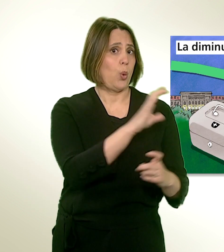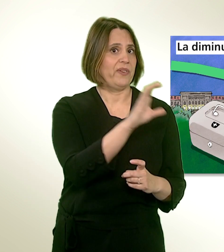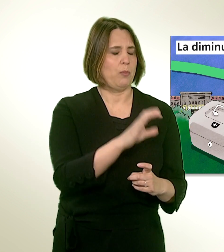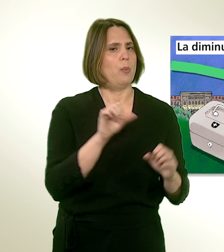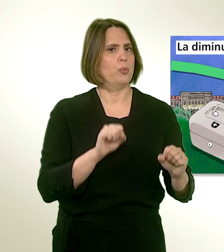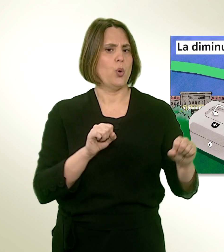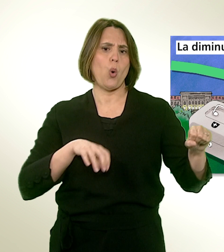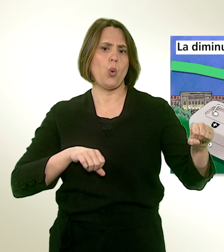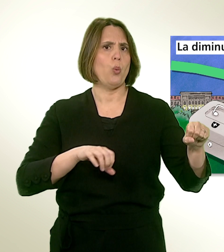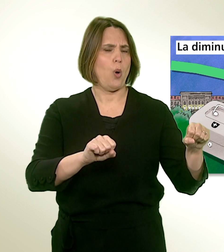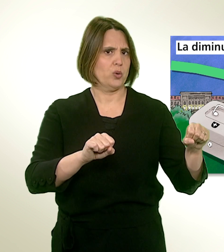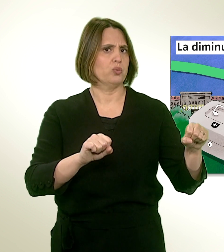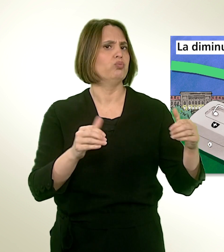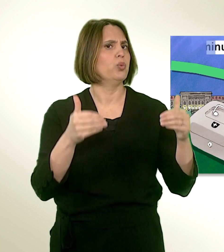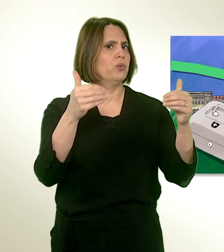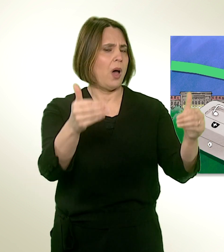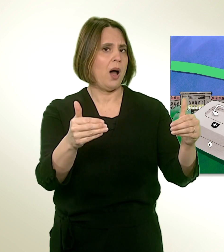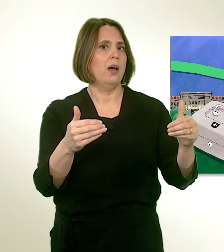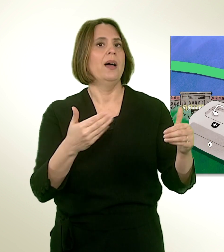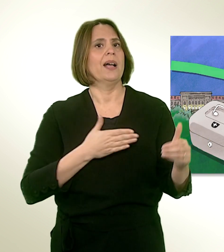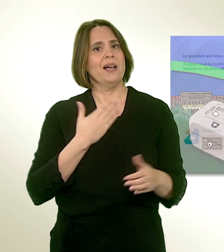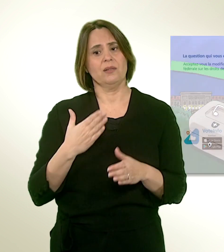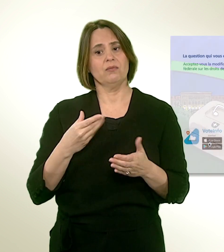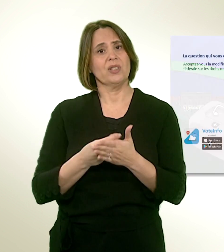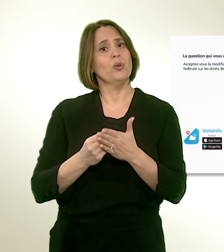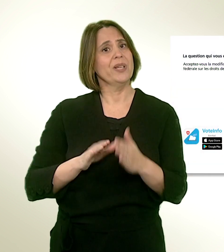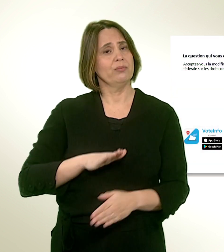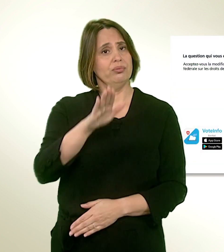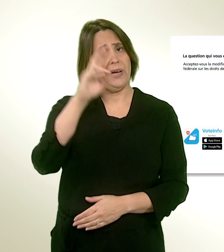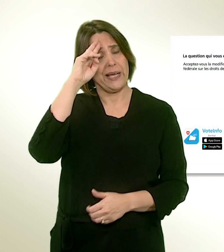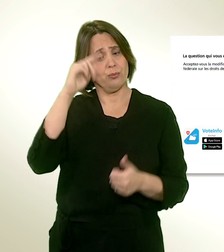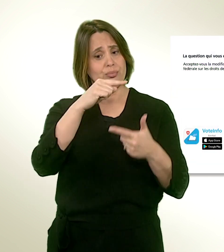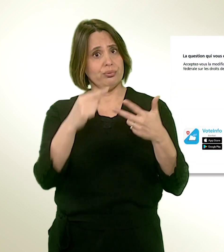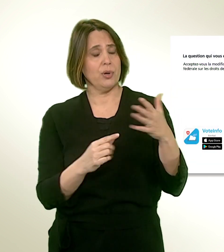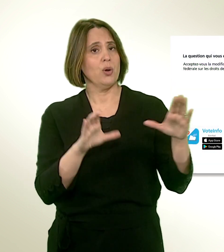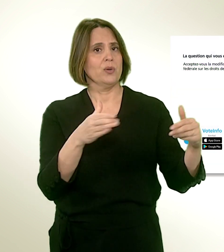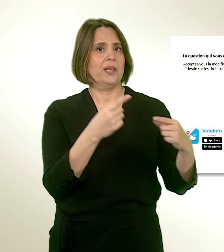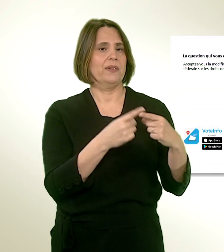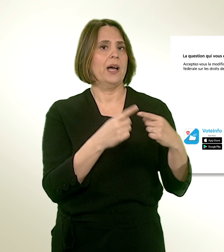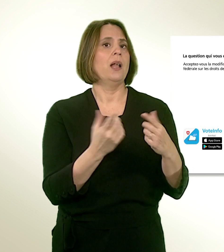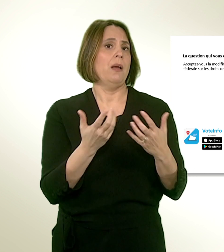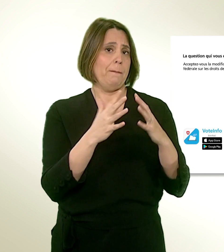être compensée à long terme par cette croissance économique. Pour ces raisons, le Conseil fédéral et